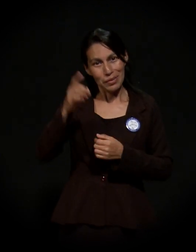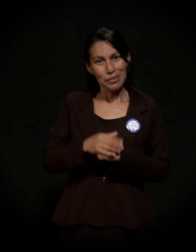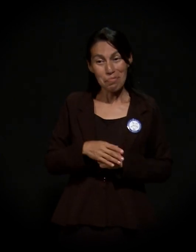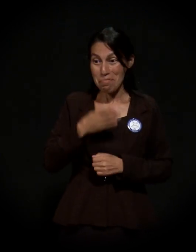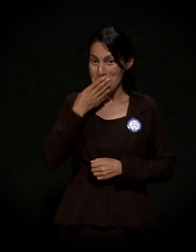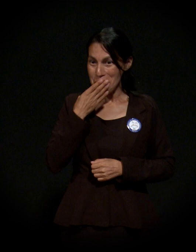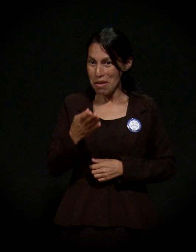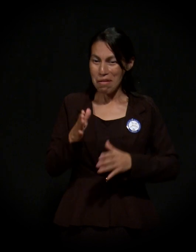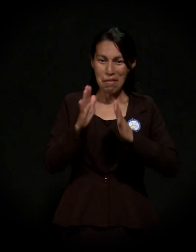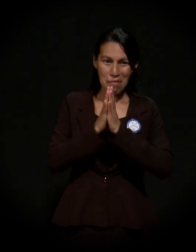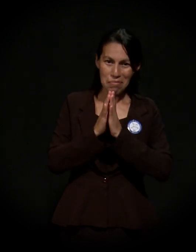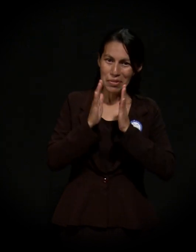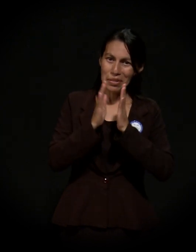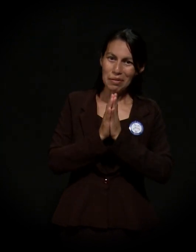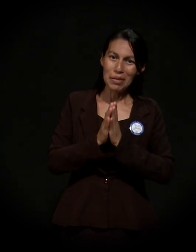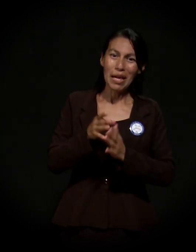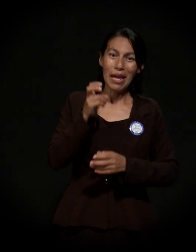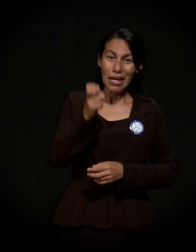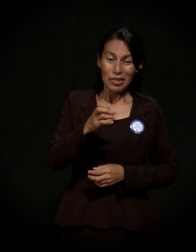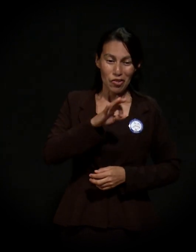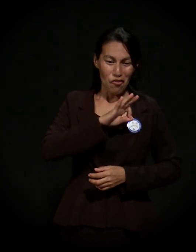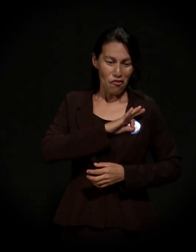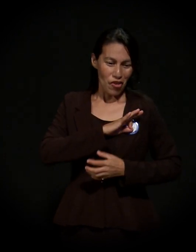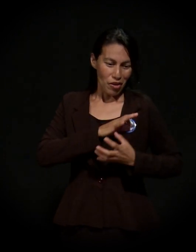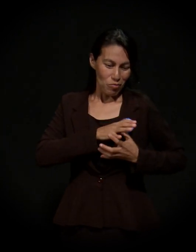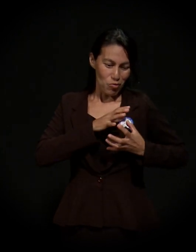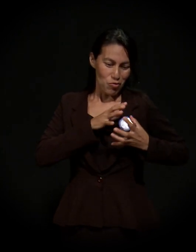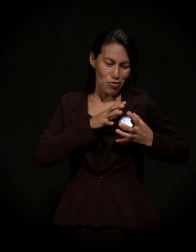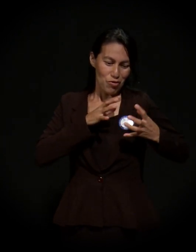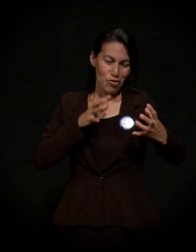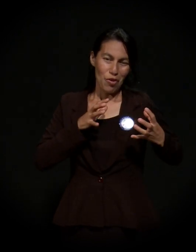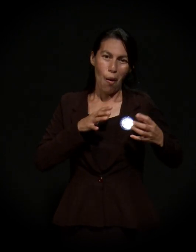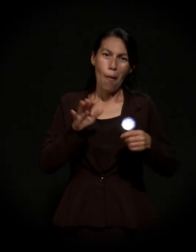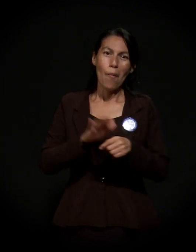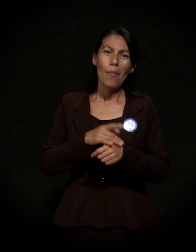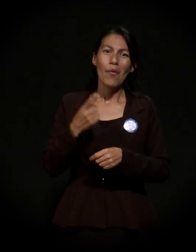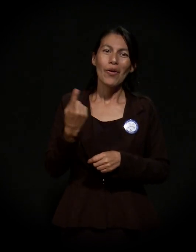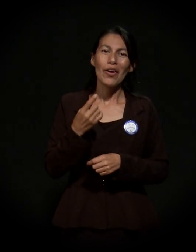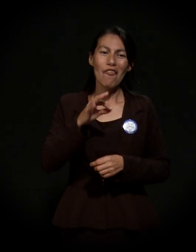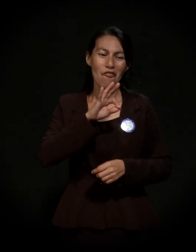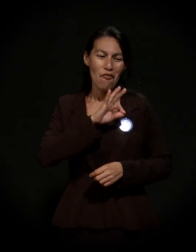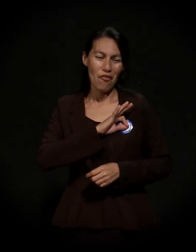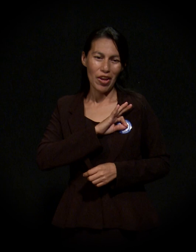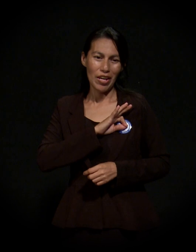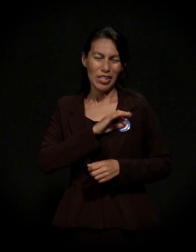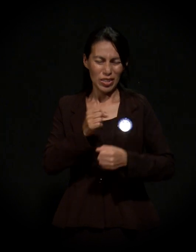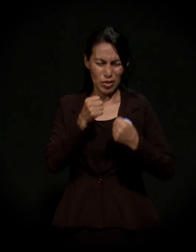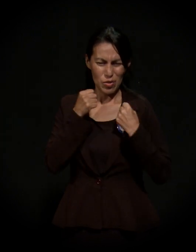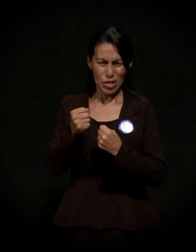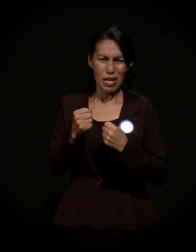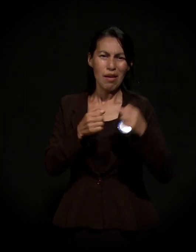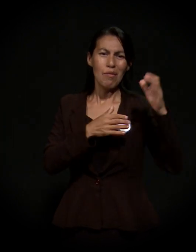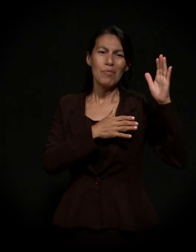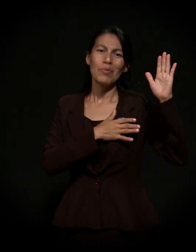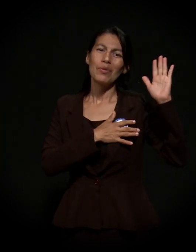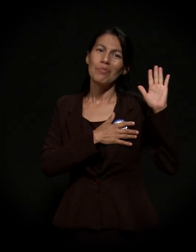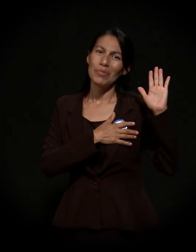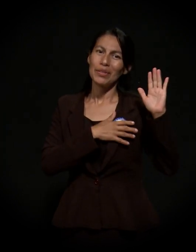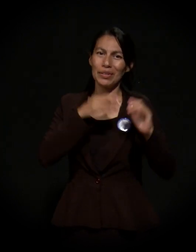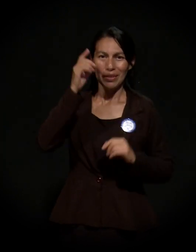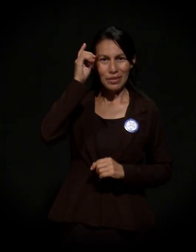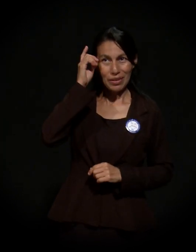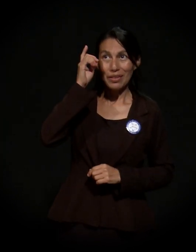la fe es la seguridad basada en las promesas de Dios. Así Y es. tú nos has dado